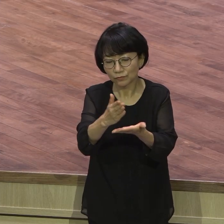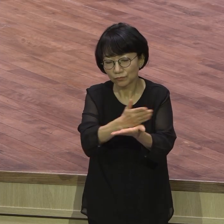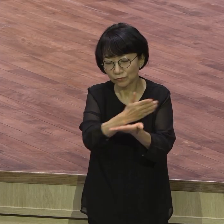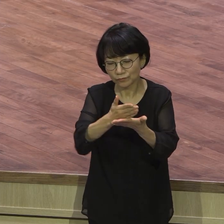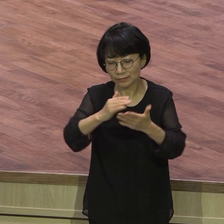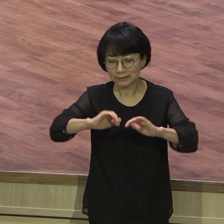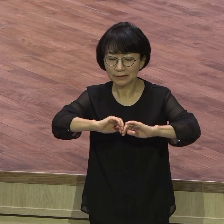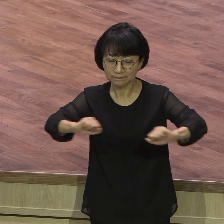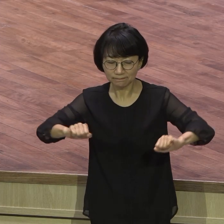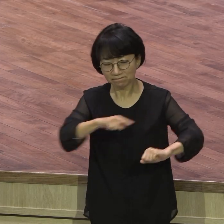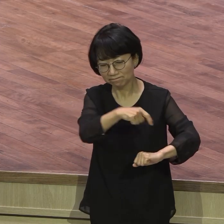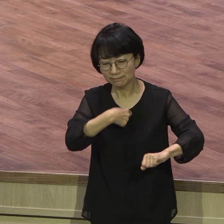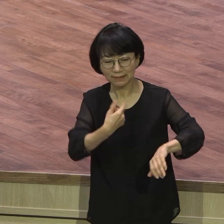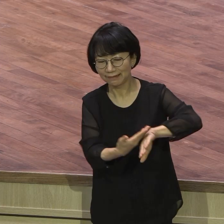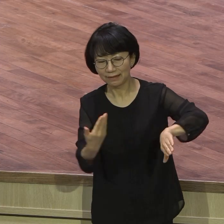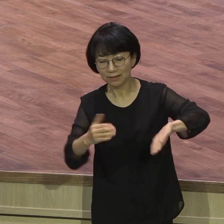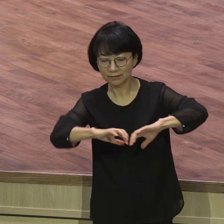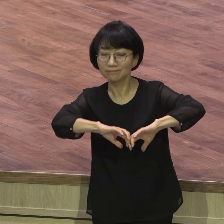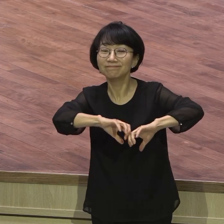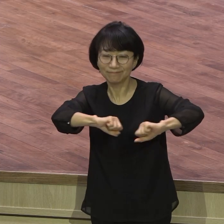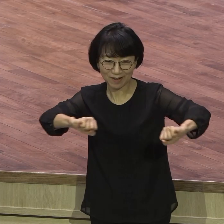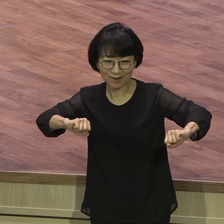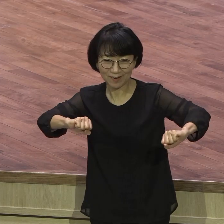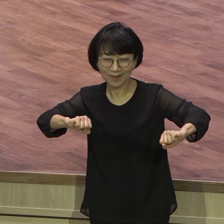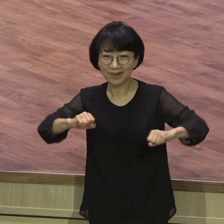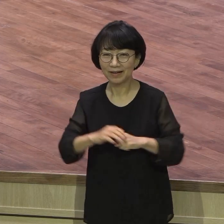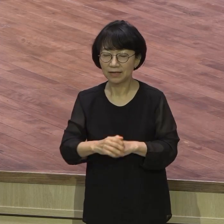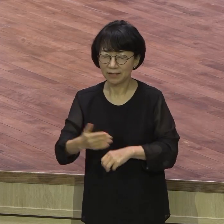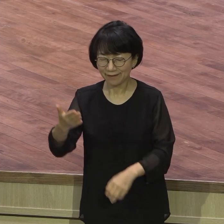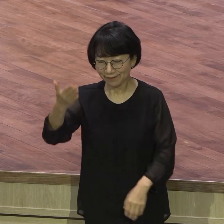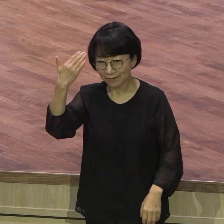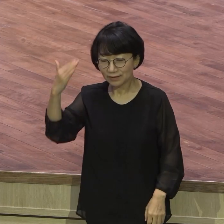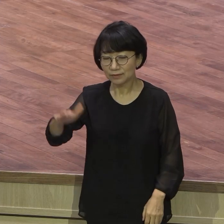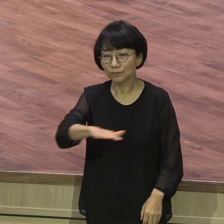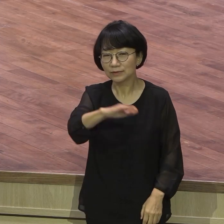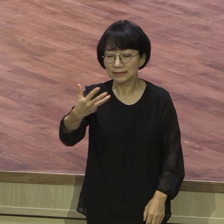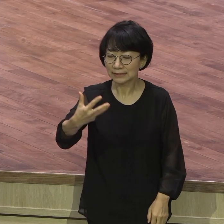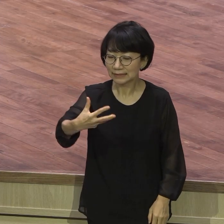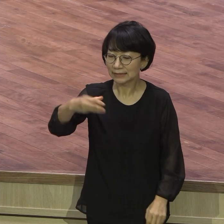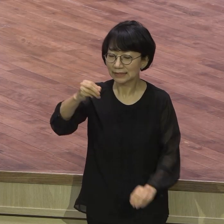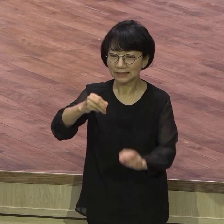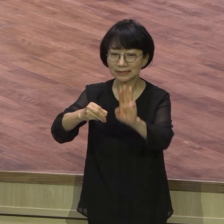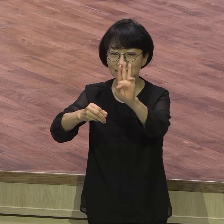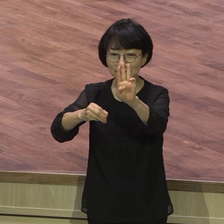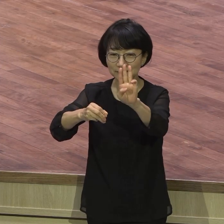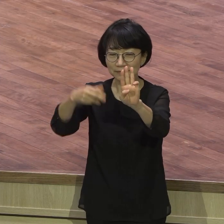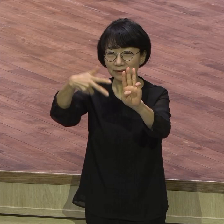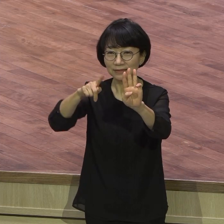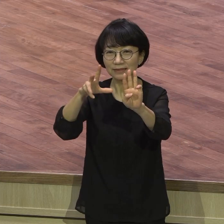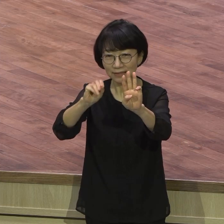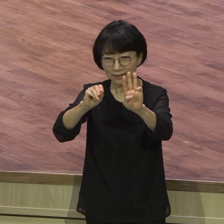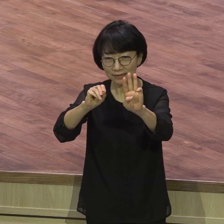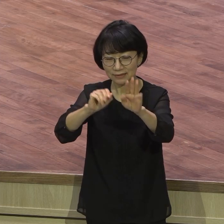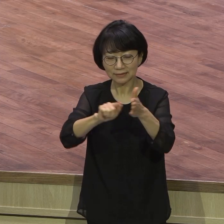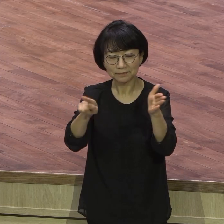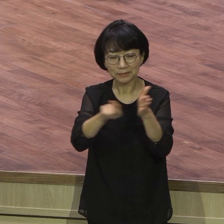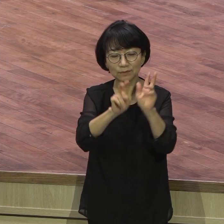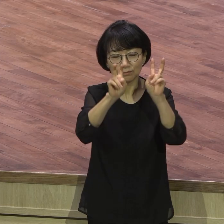구별됐다 과거 우리는 어때요? 상세히 삼장 불신자 상태에 빠져